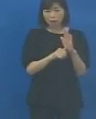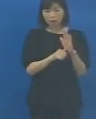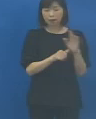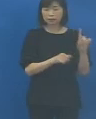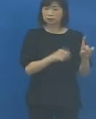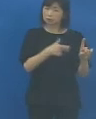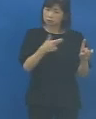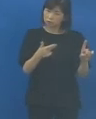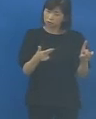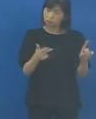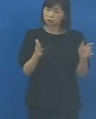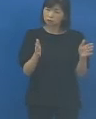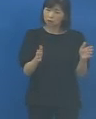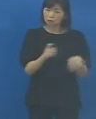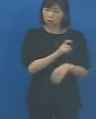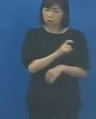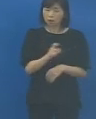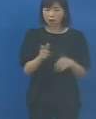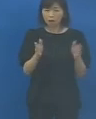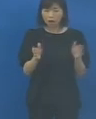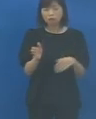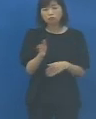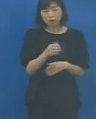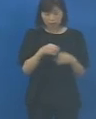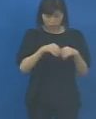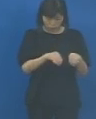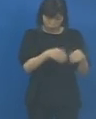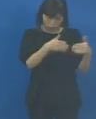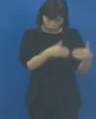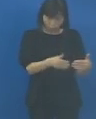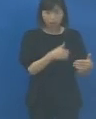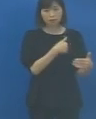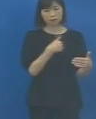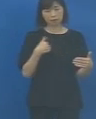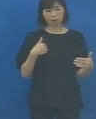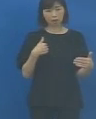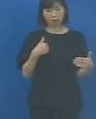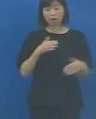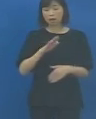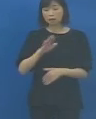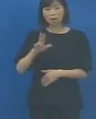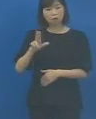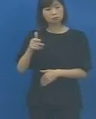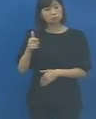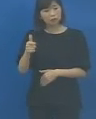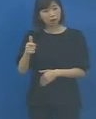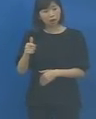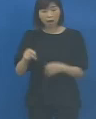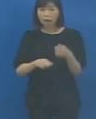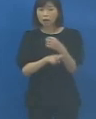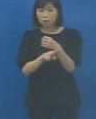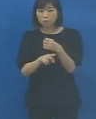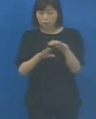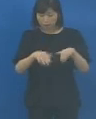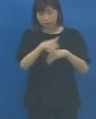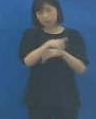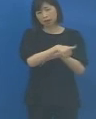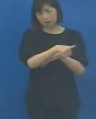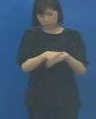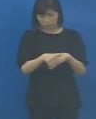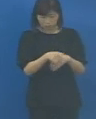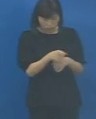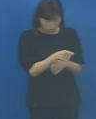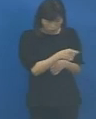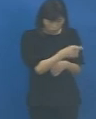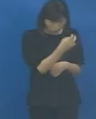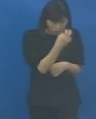日ぐらいで結構なんと囲い込みました。でデルタ株であってもですね、 今実は西部を追っかけてるんですが、西部の